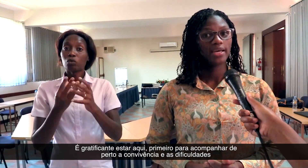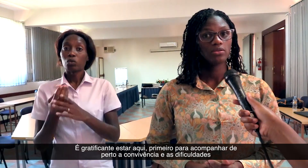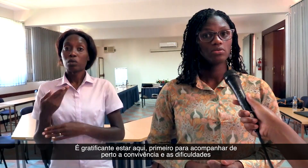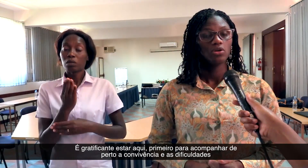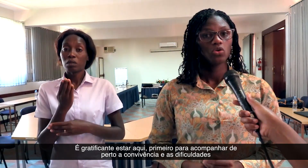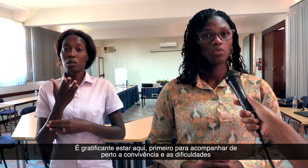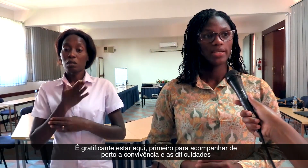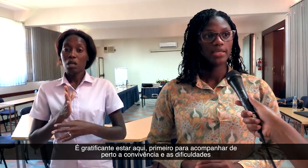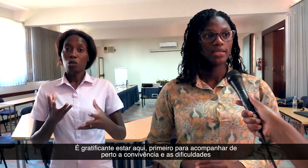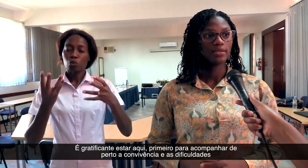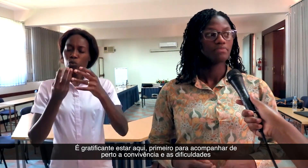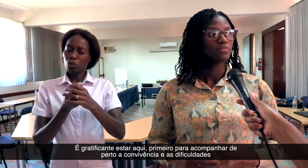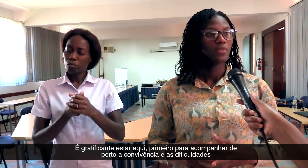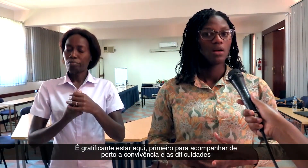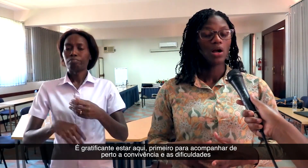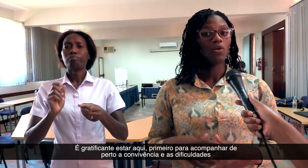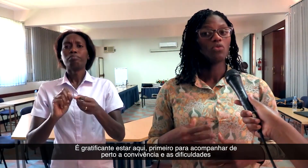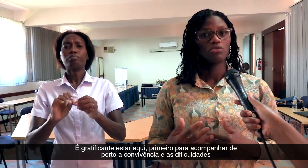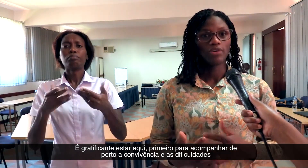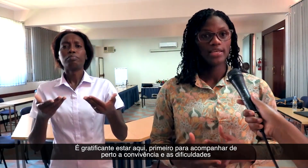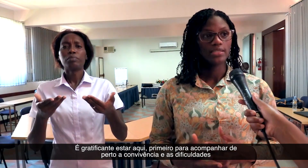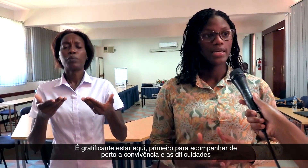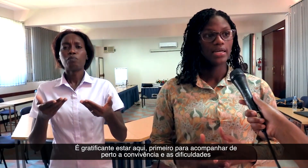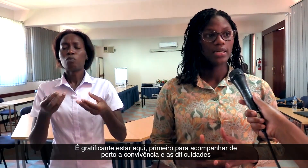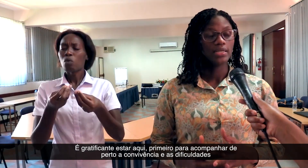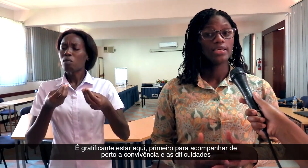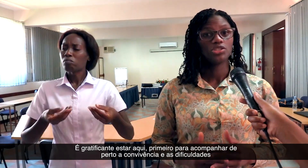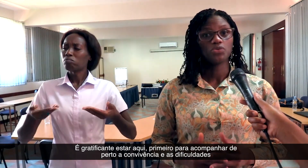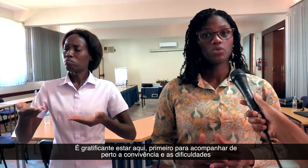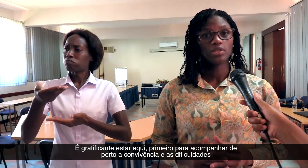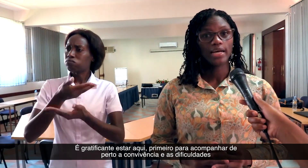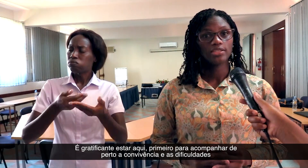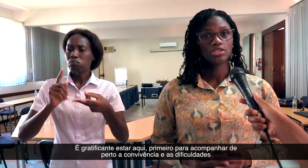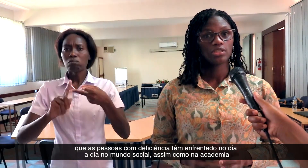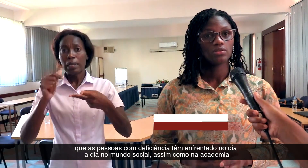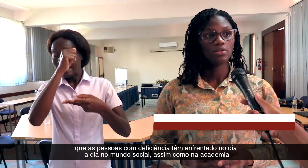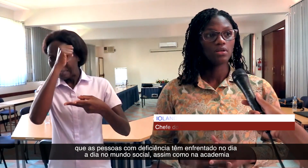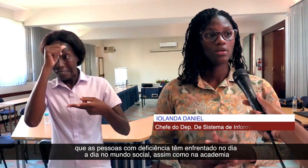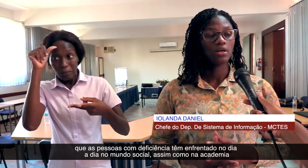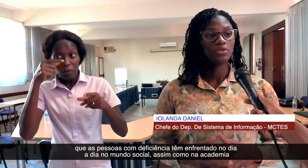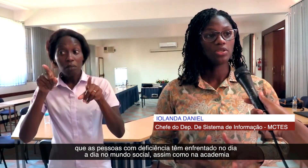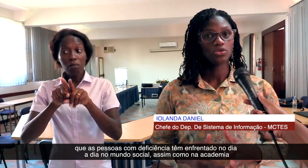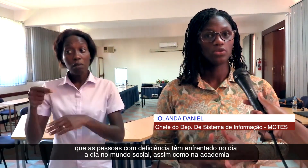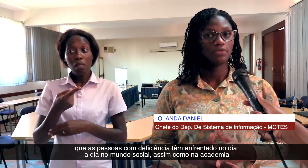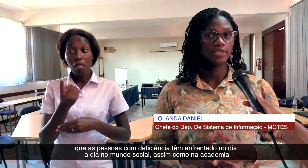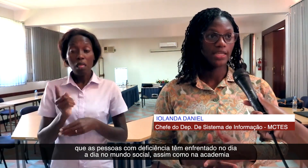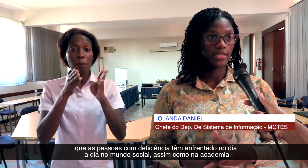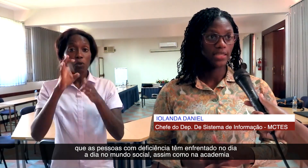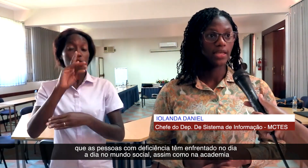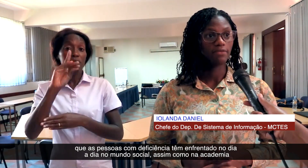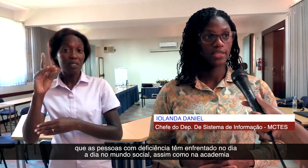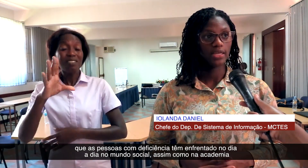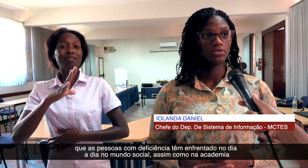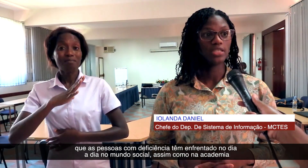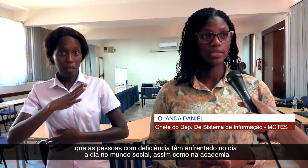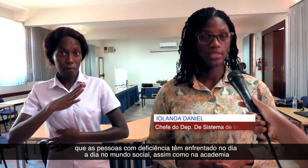de perto como é que a convivência e as dificuldades que as pessoas com deficiência